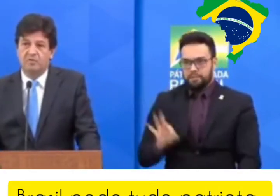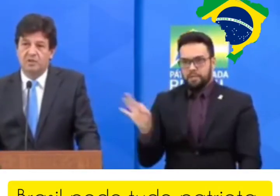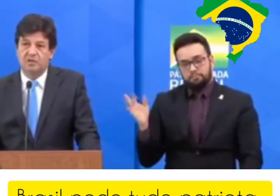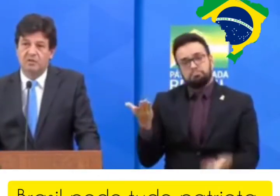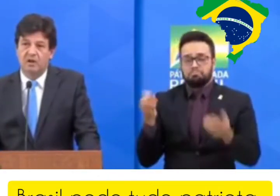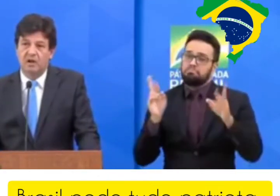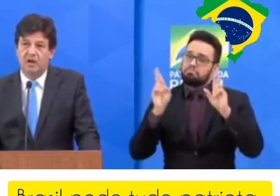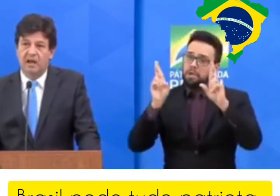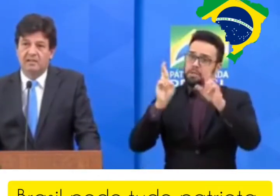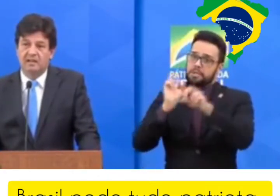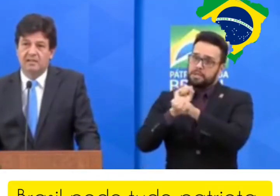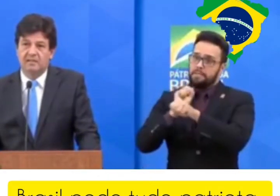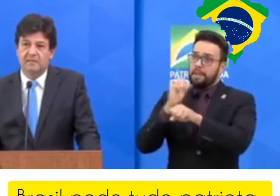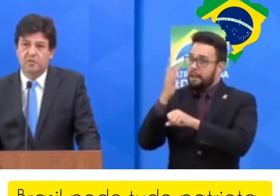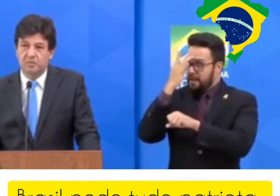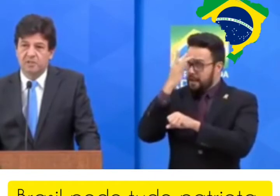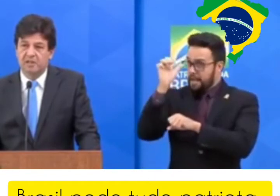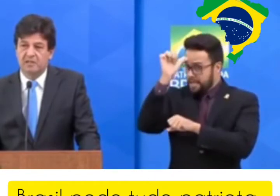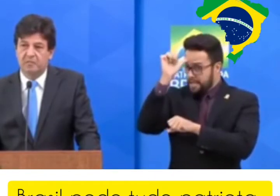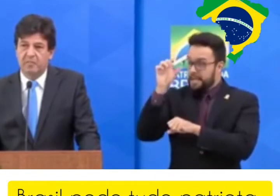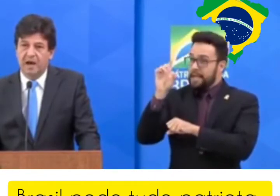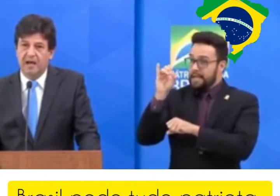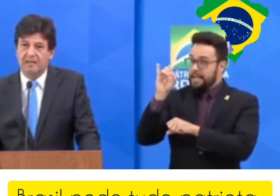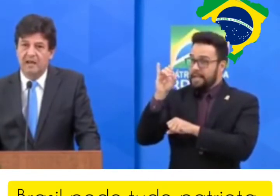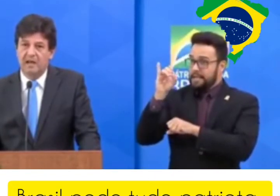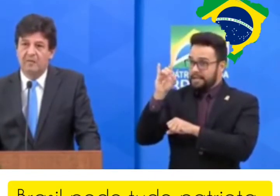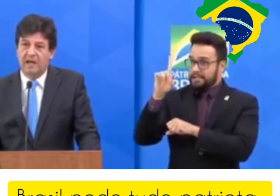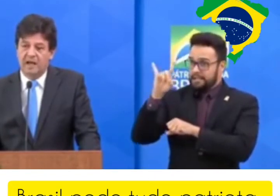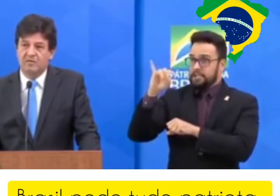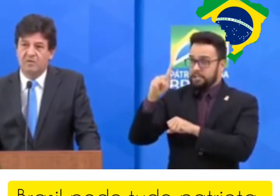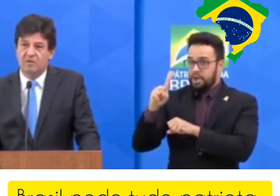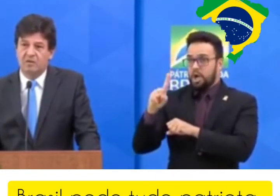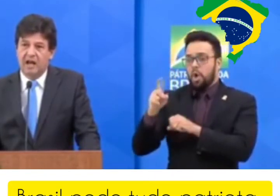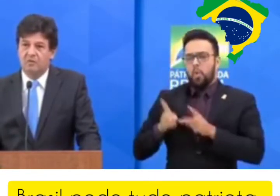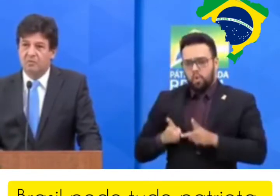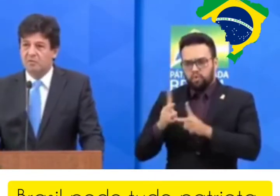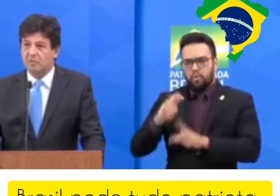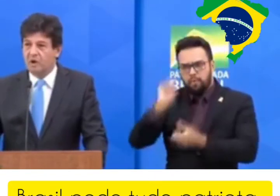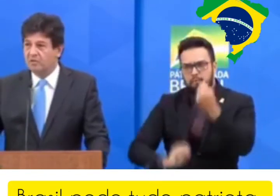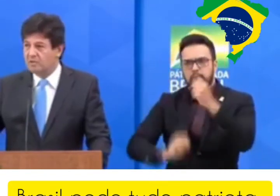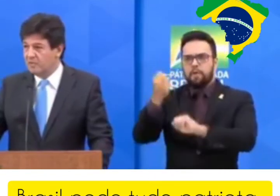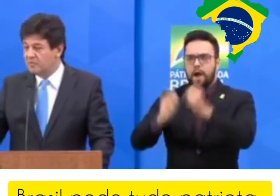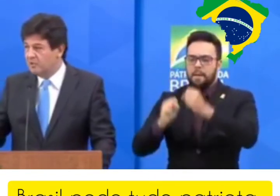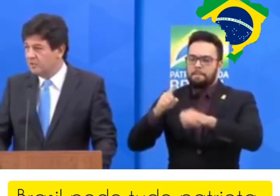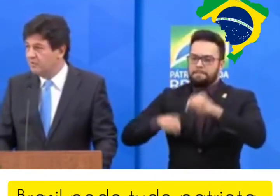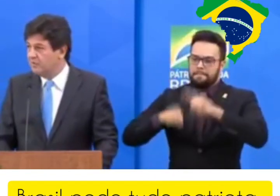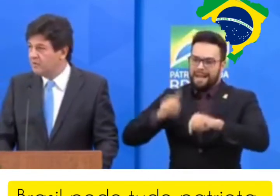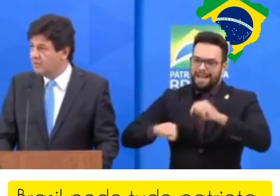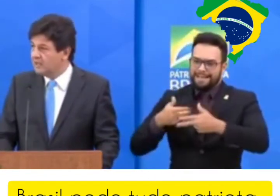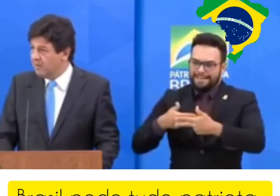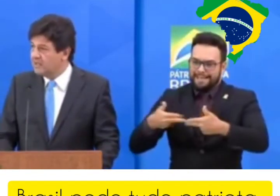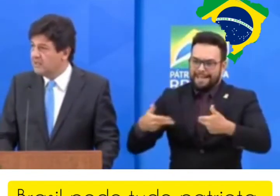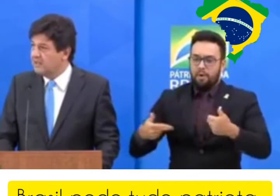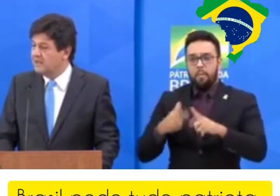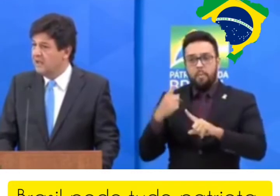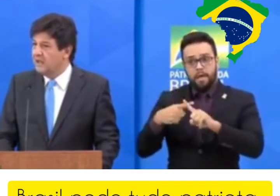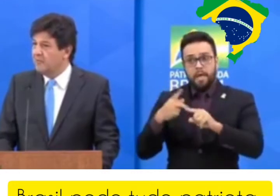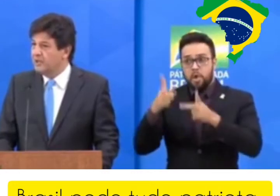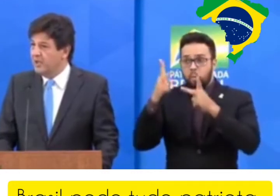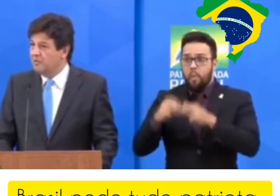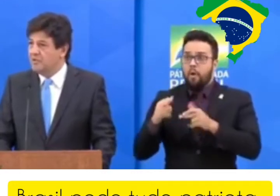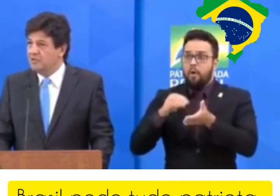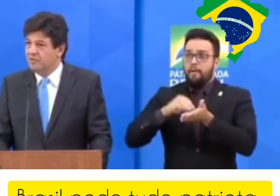continue produzindo essas substâncias primárias, porque caso contrário, do mesmo modo que estamos sentindo falta das